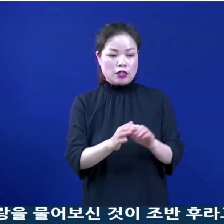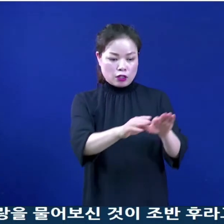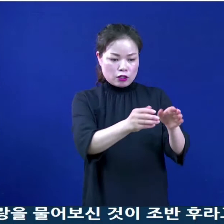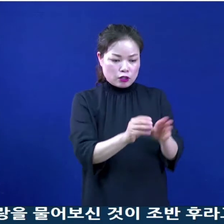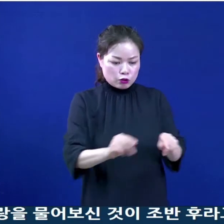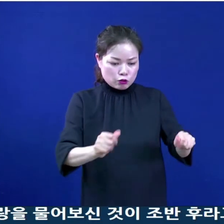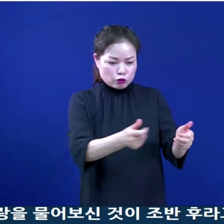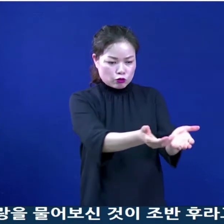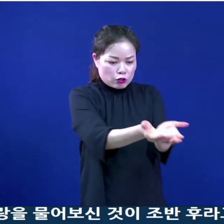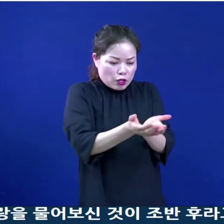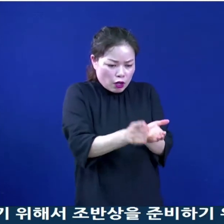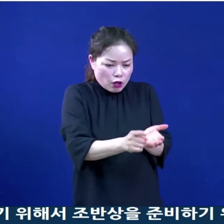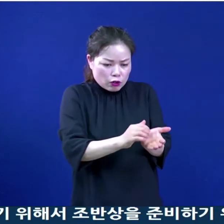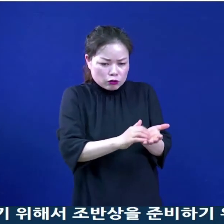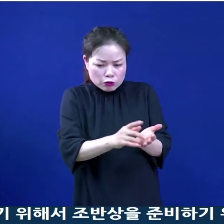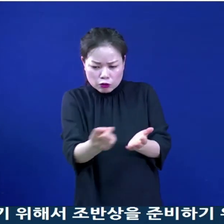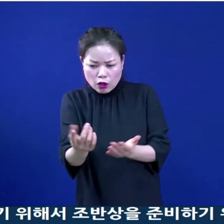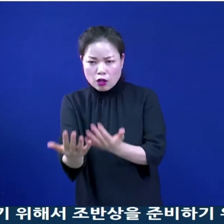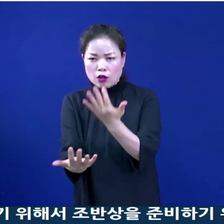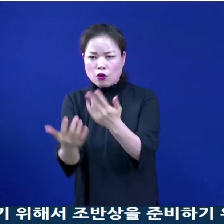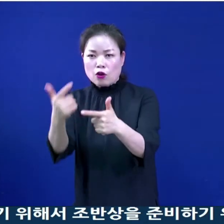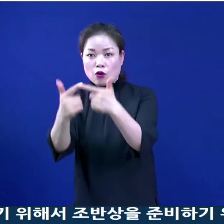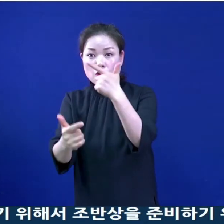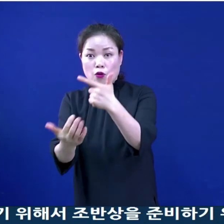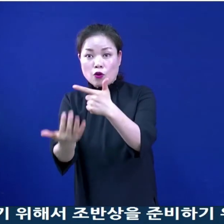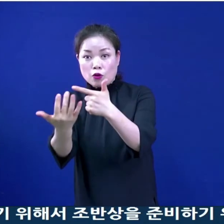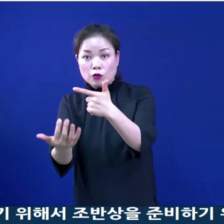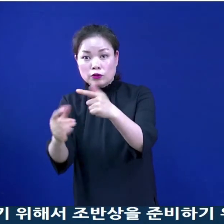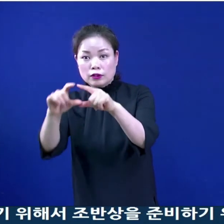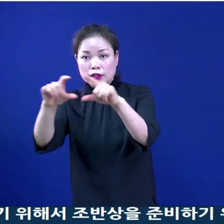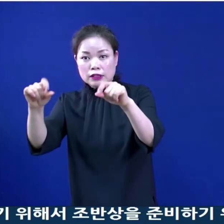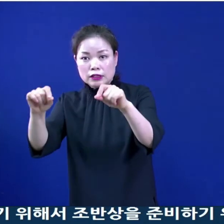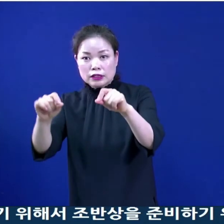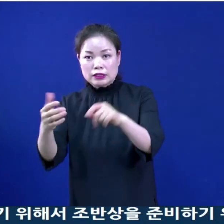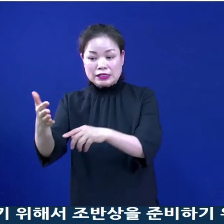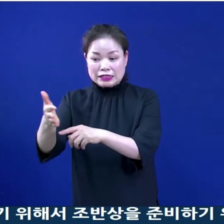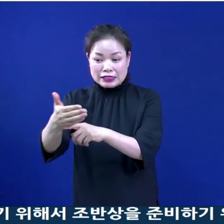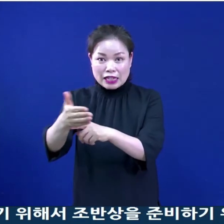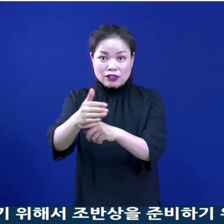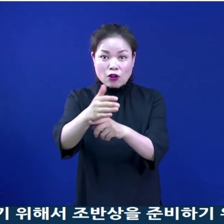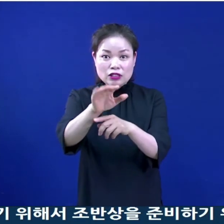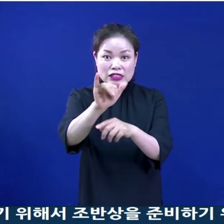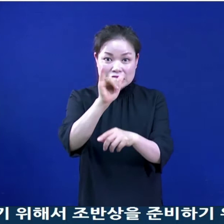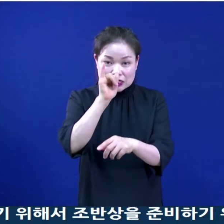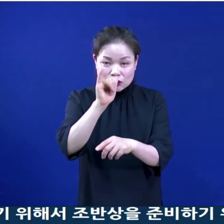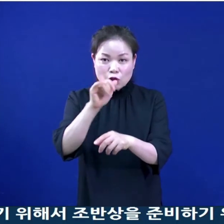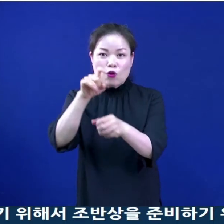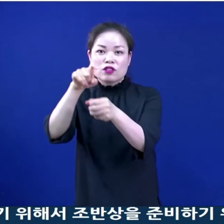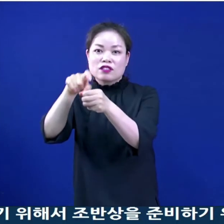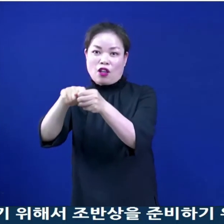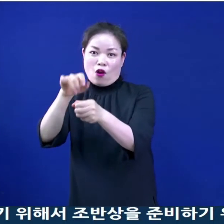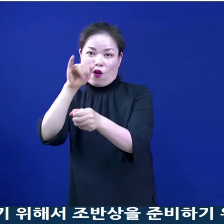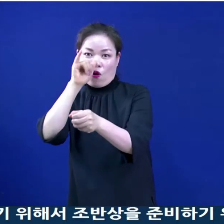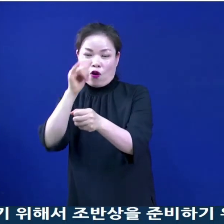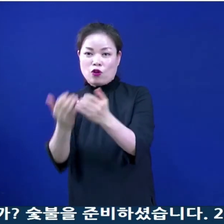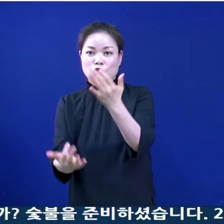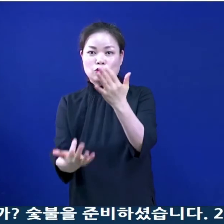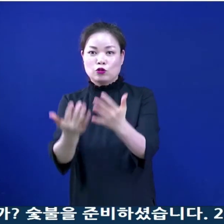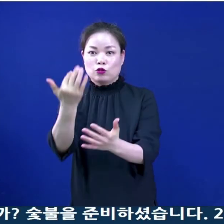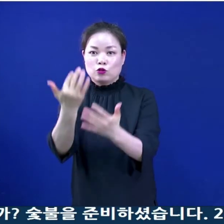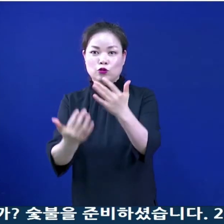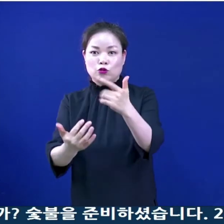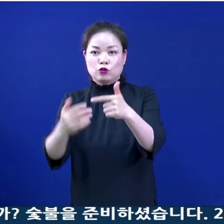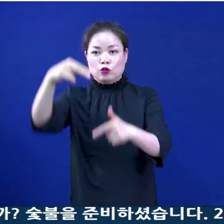육지에 올라보니 숯불이 있는데 그 위에 생선이 놓였고 떡도 있더라. 숯불이라는 말이